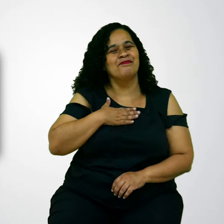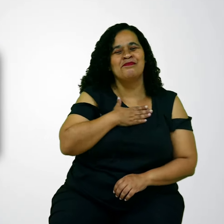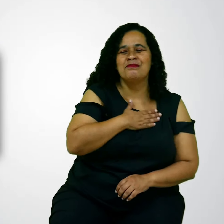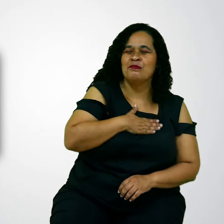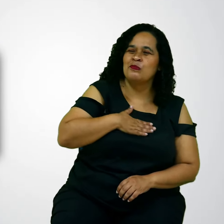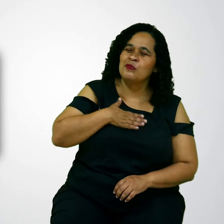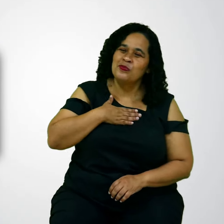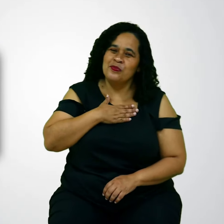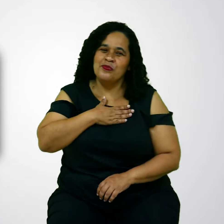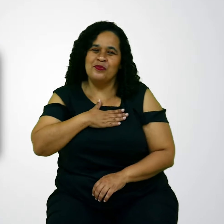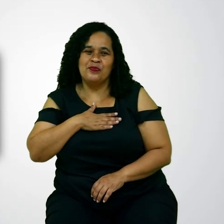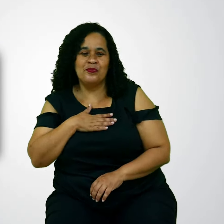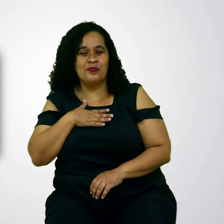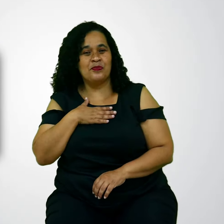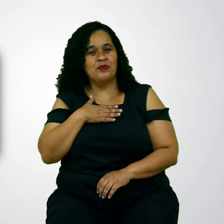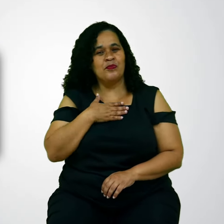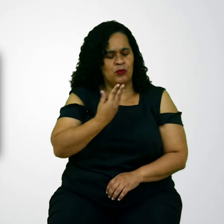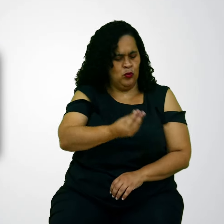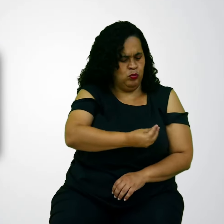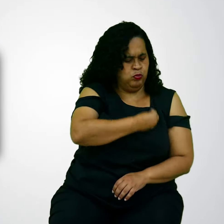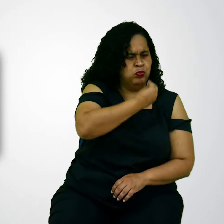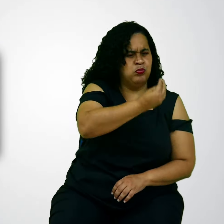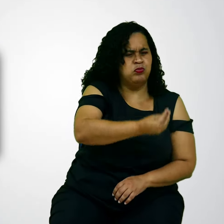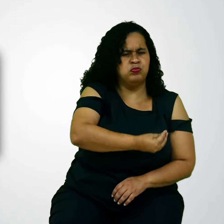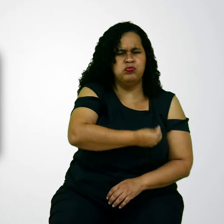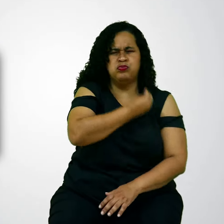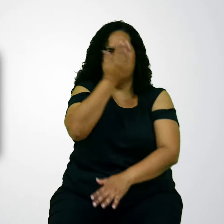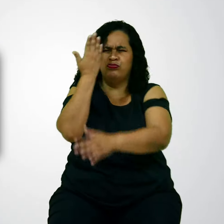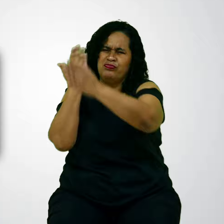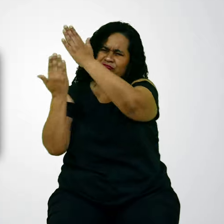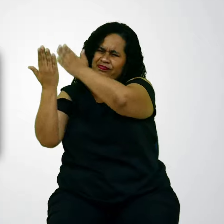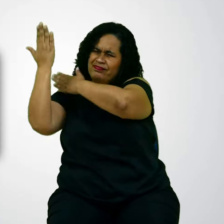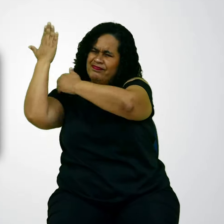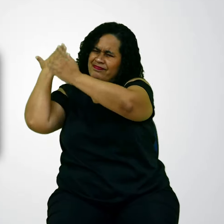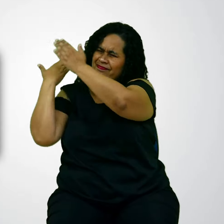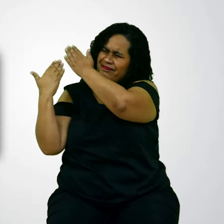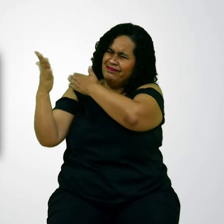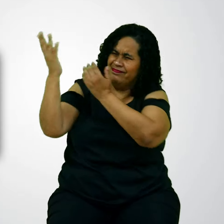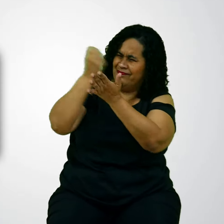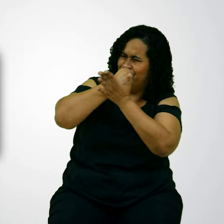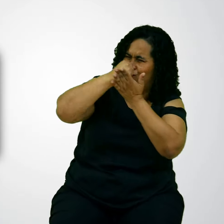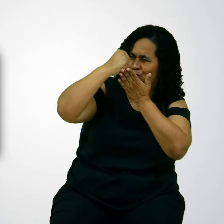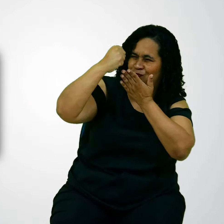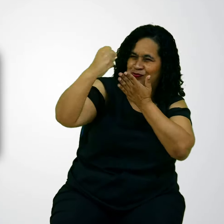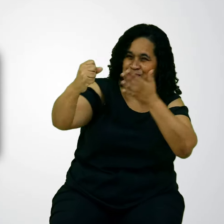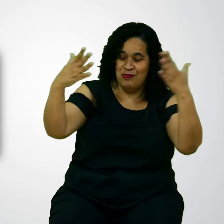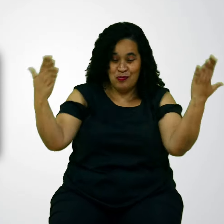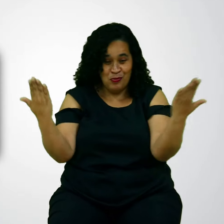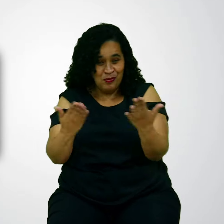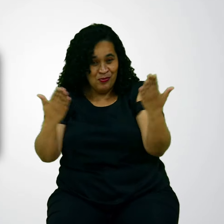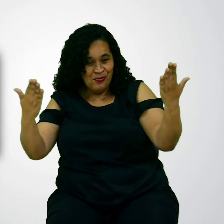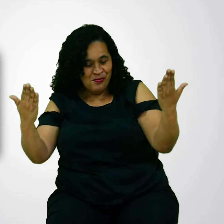O meu passado apagou, tudo novo se